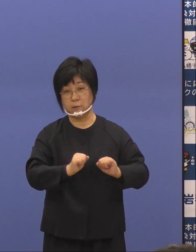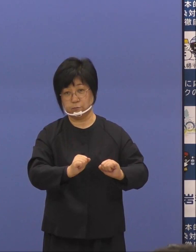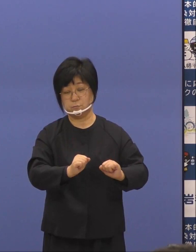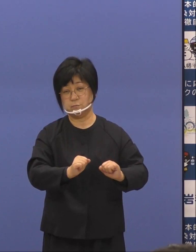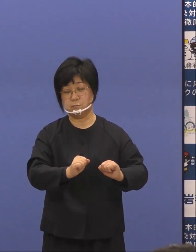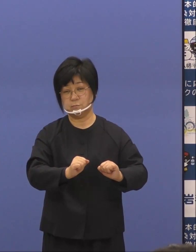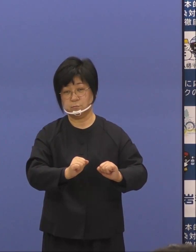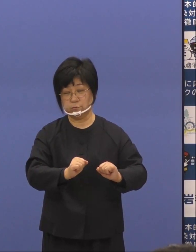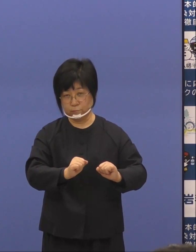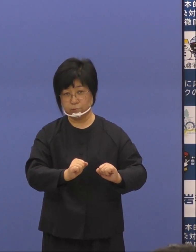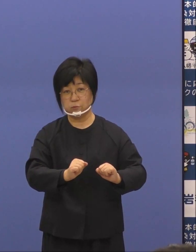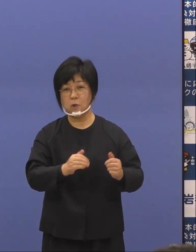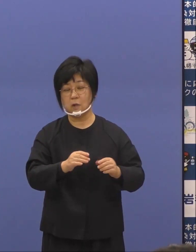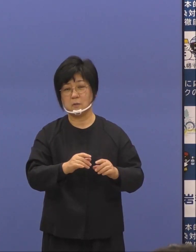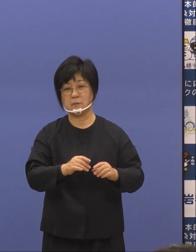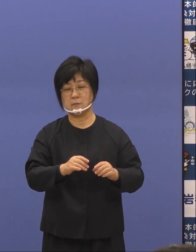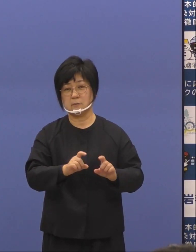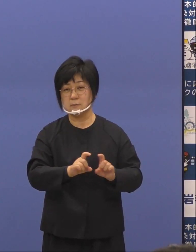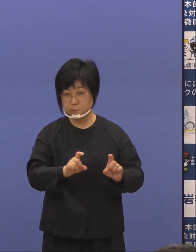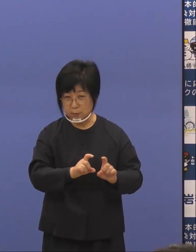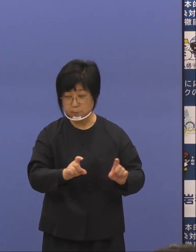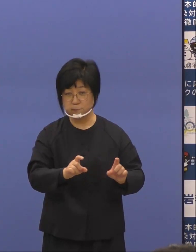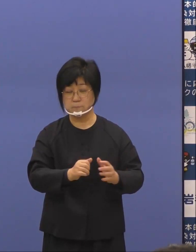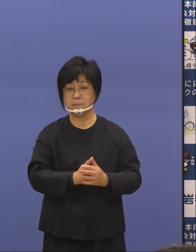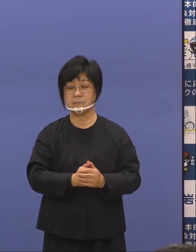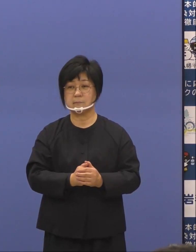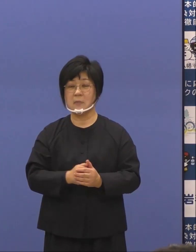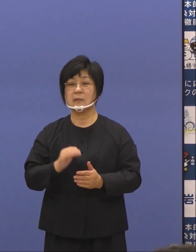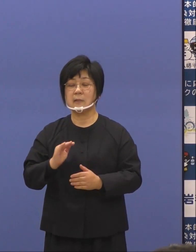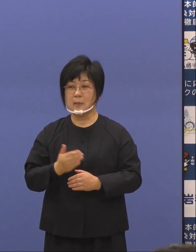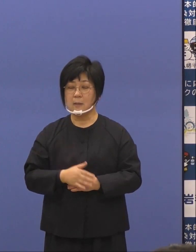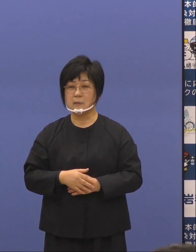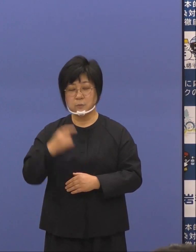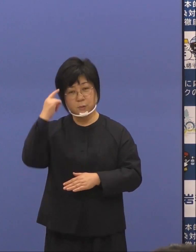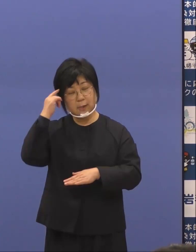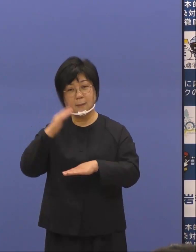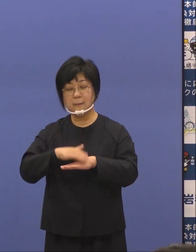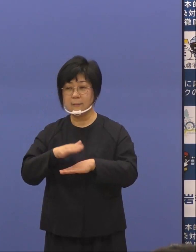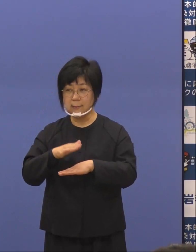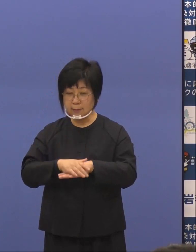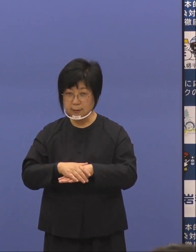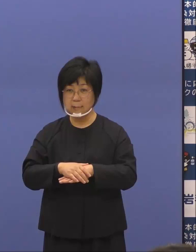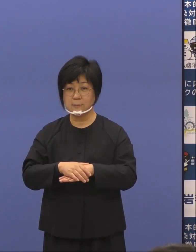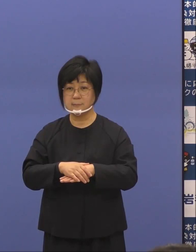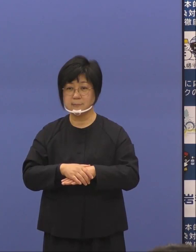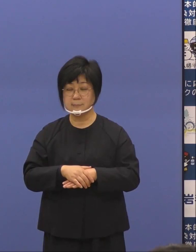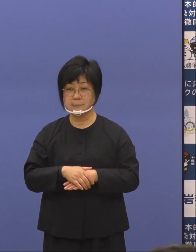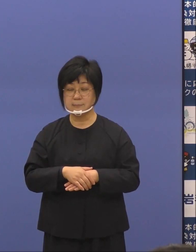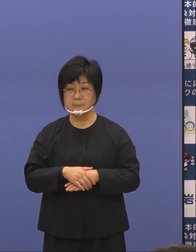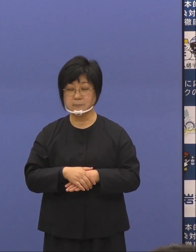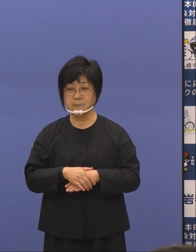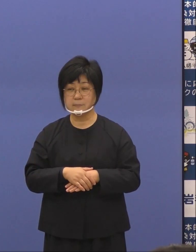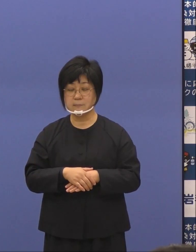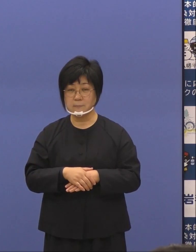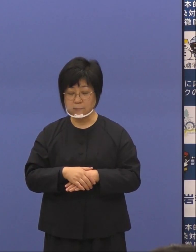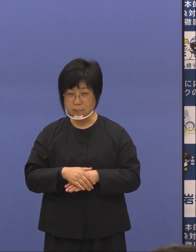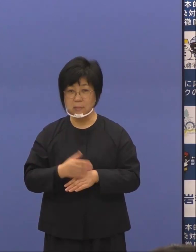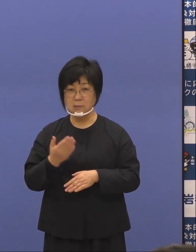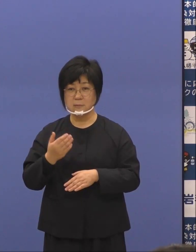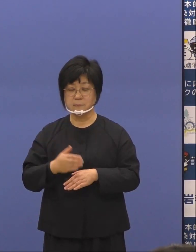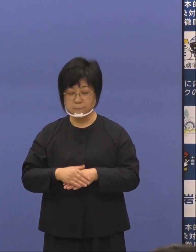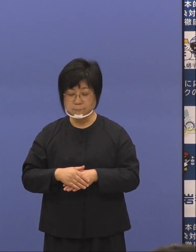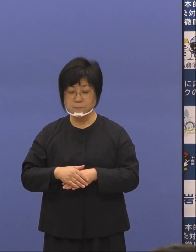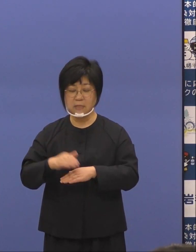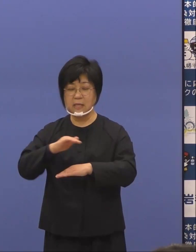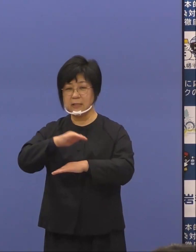くわけでありまして、まあ、ちなみにそういう考え方っていうのは、山際大臣がその